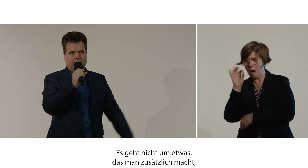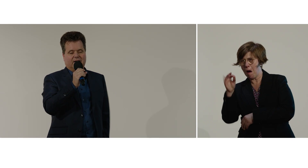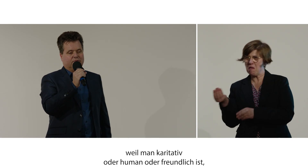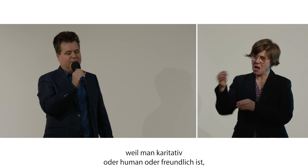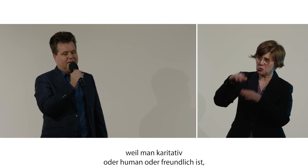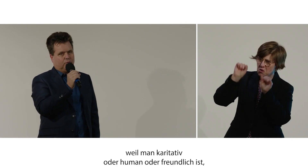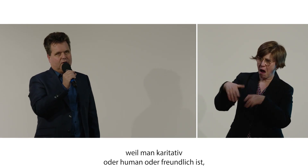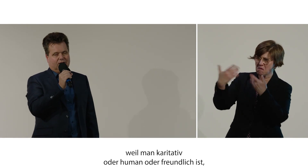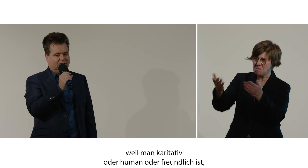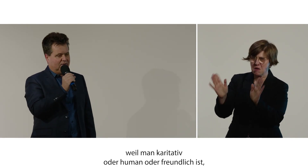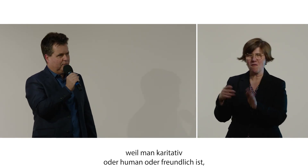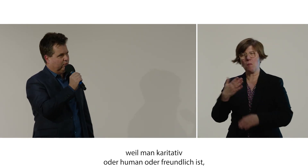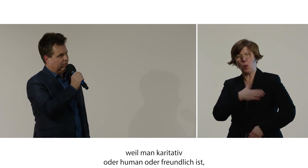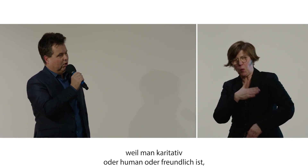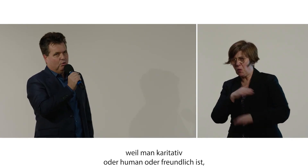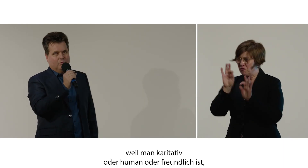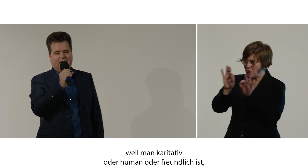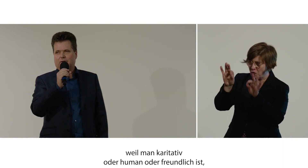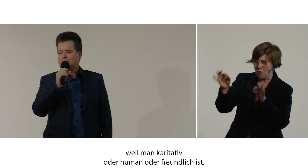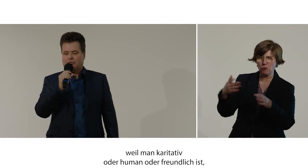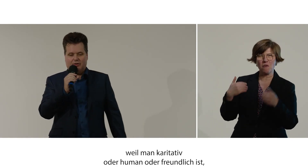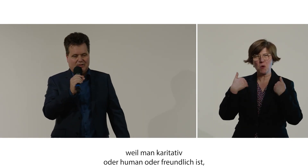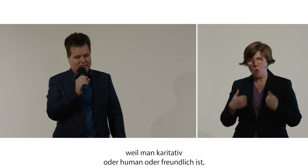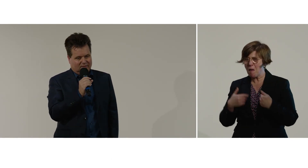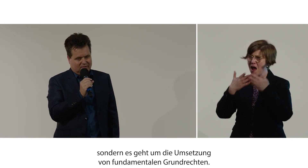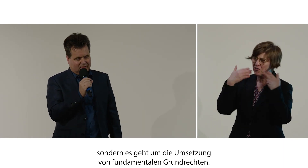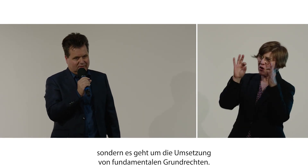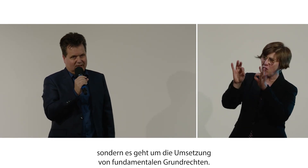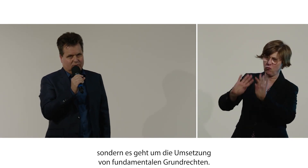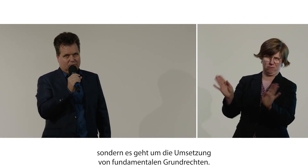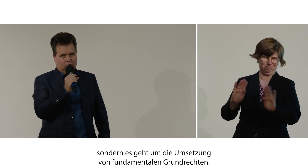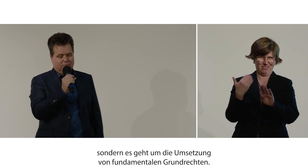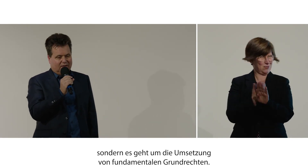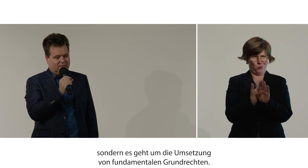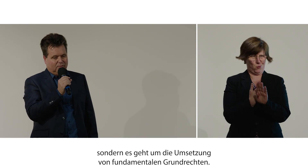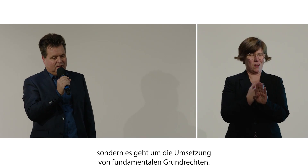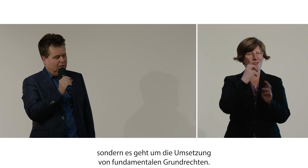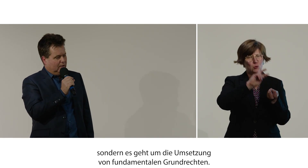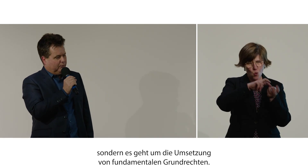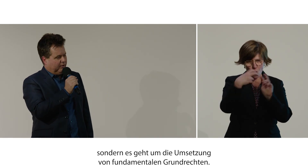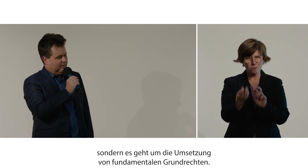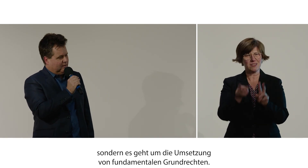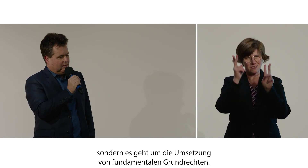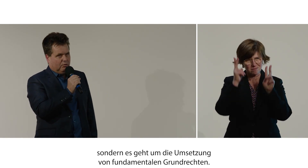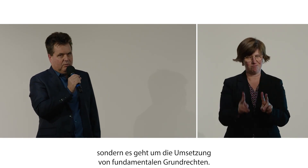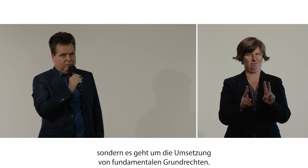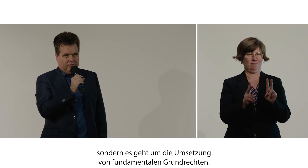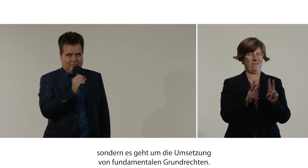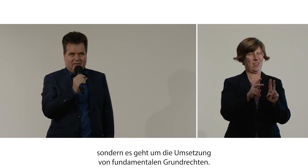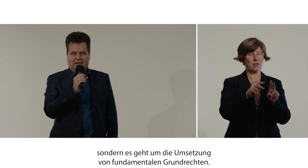zusätzlich macht, weil man ja so karitativ oder human oder freundlich ist, sondern es geht um die Umsetzung von